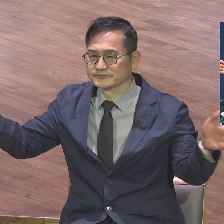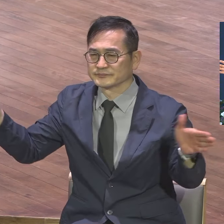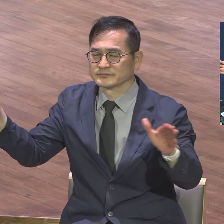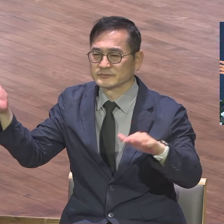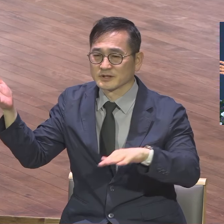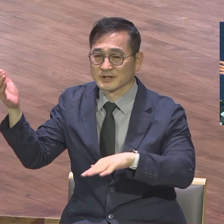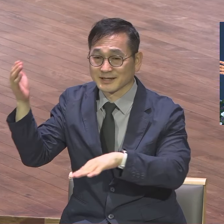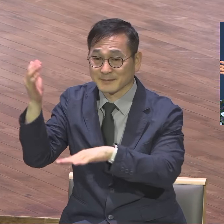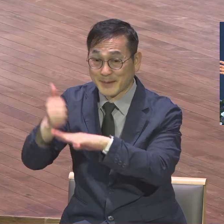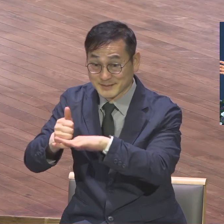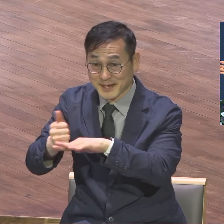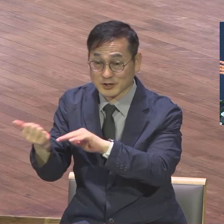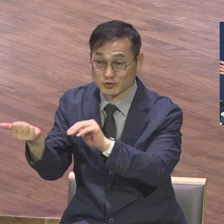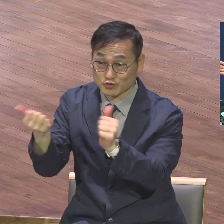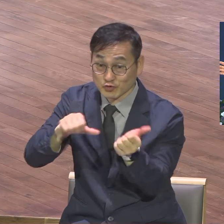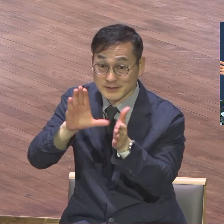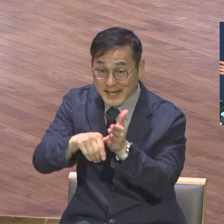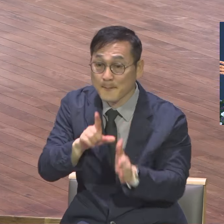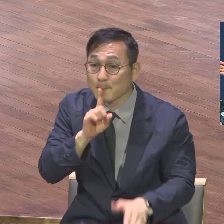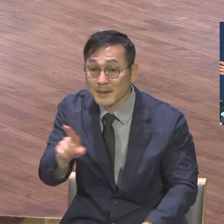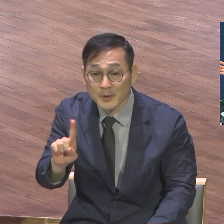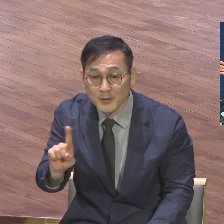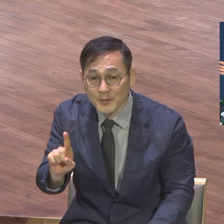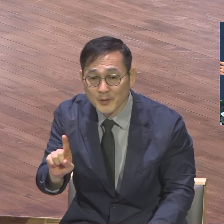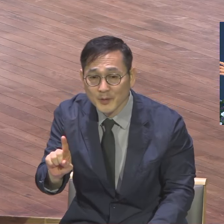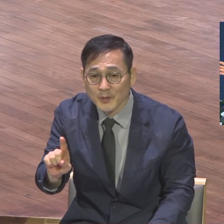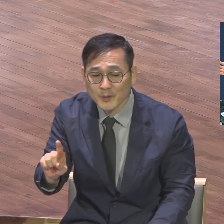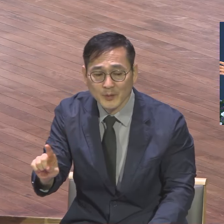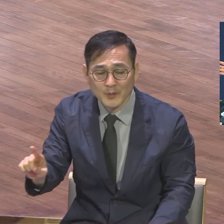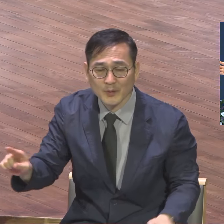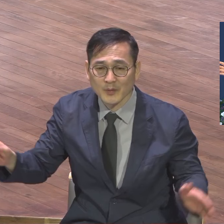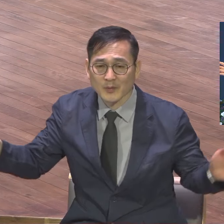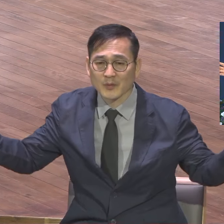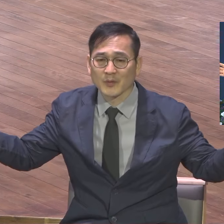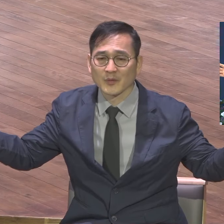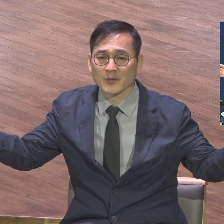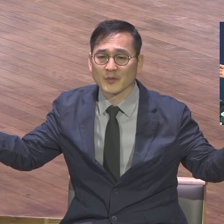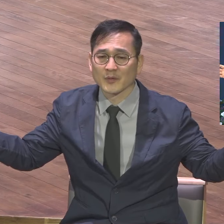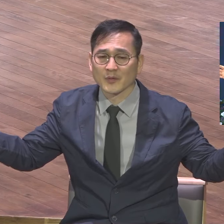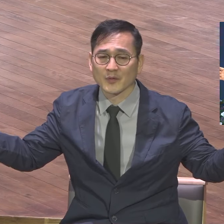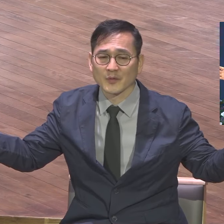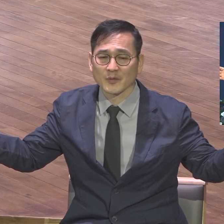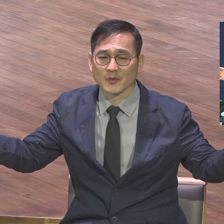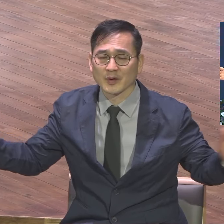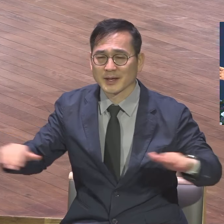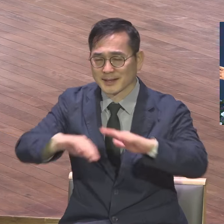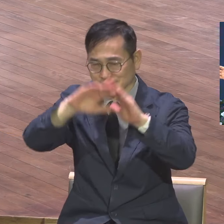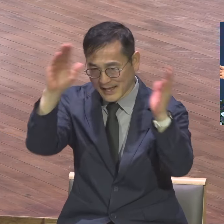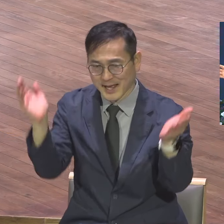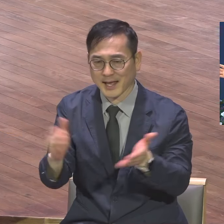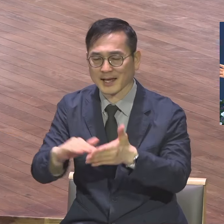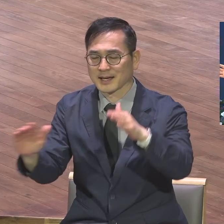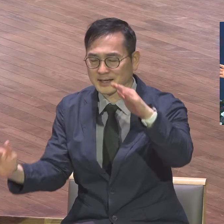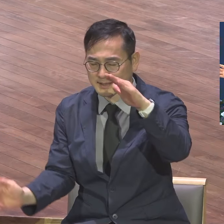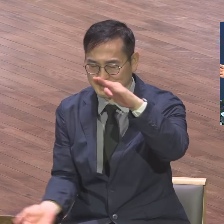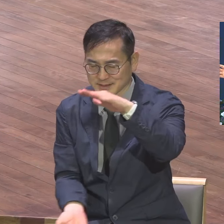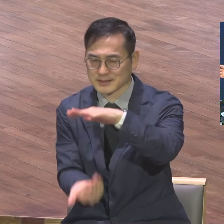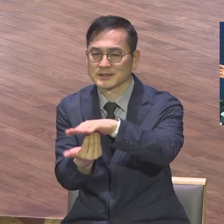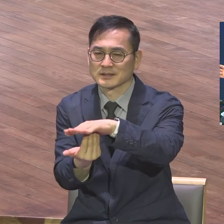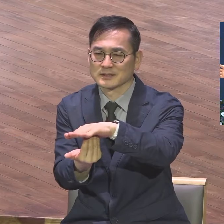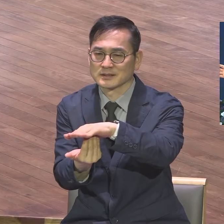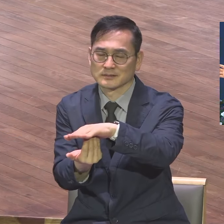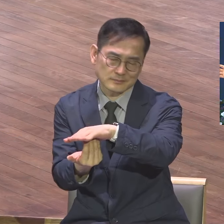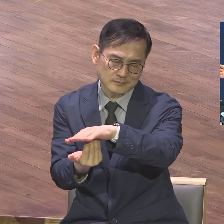말씀 테텔레스타이 그 당시 아람어입니다. 테텔레스타이 무슨 뜻이냐? 다 이루었다.